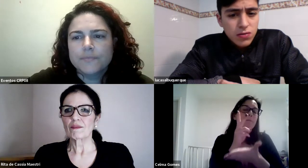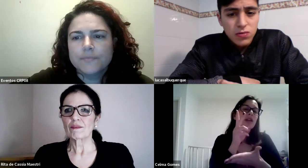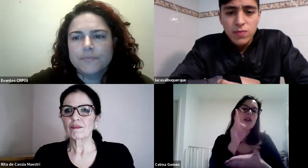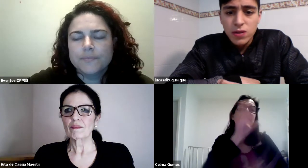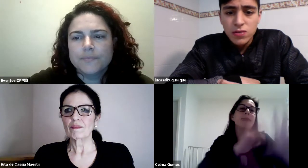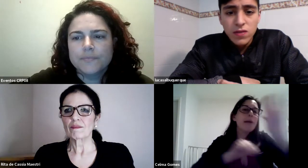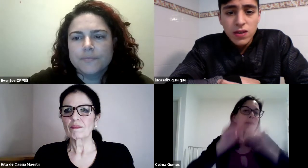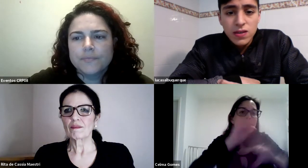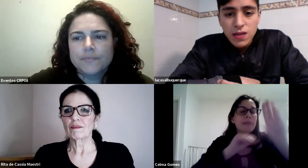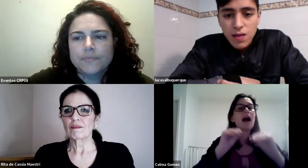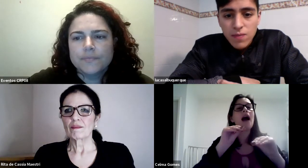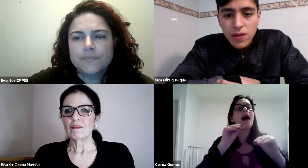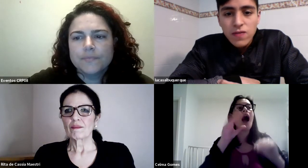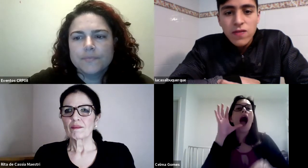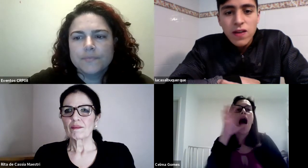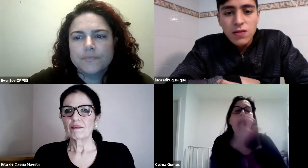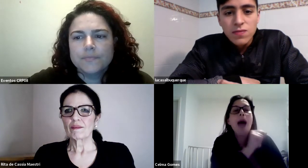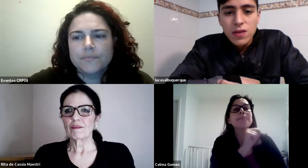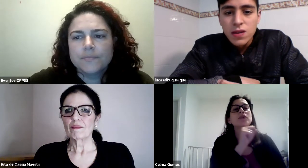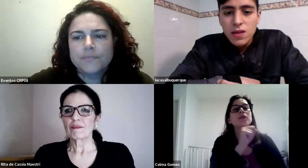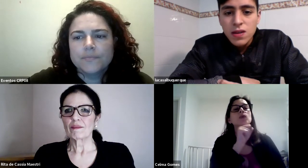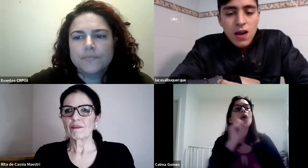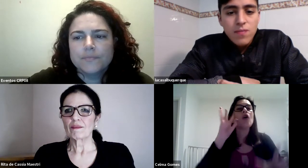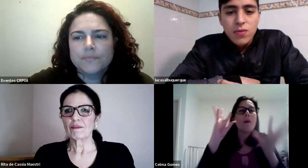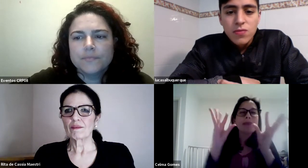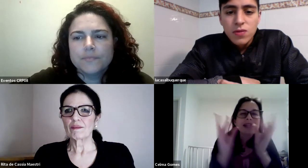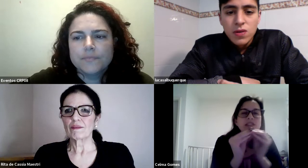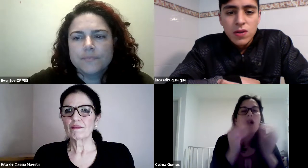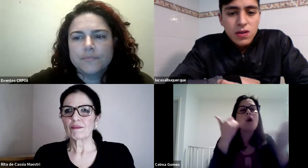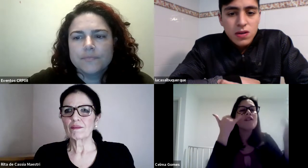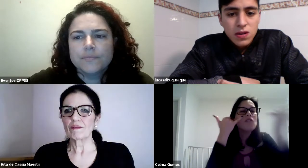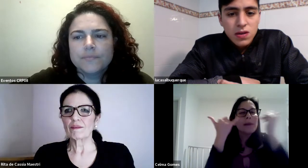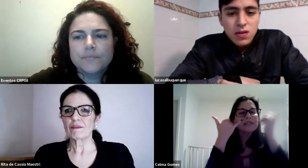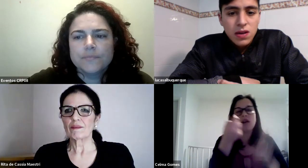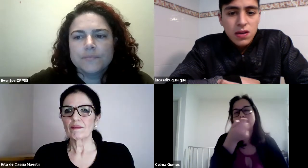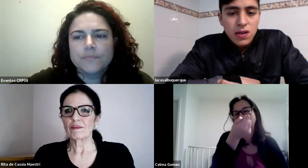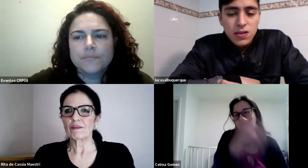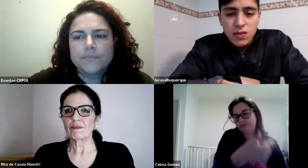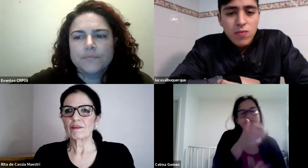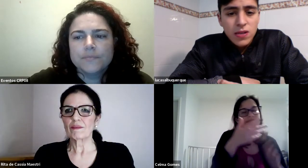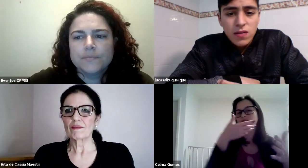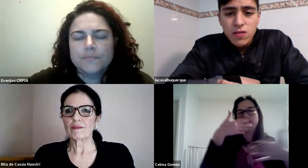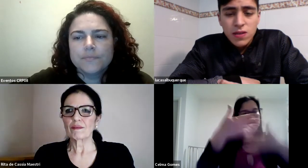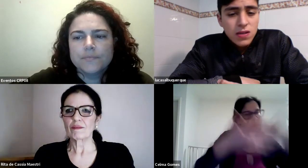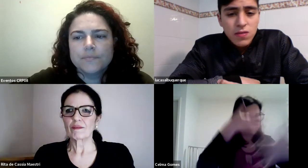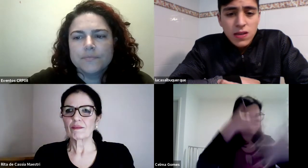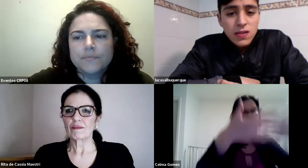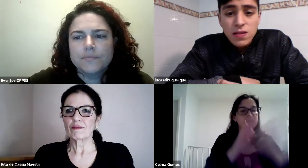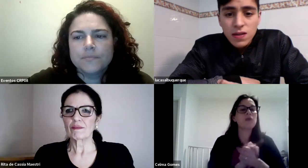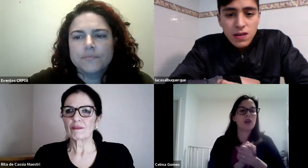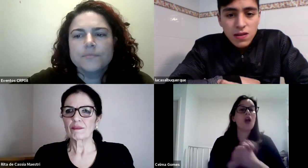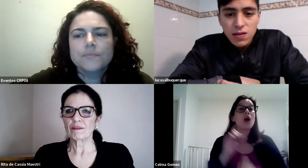a cultura? Porque os ouvintes sempre falam rápido, a questão da compreensão da informação